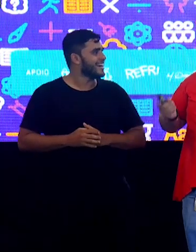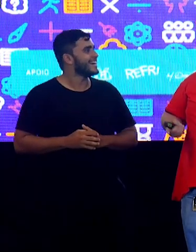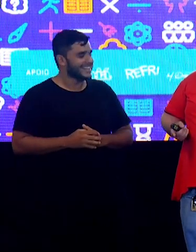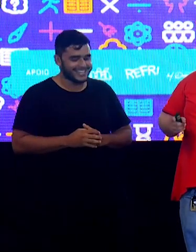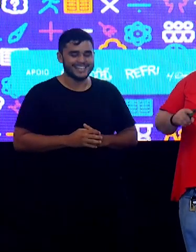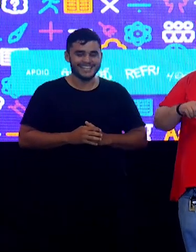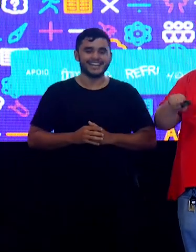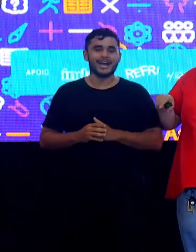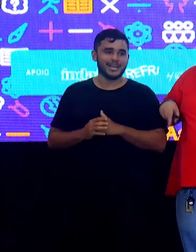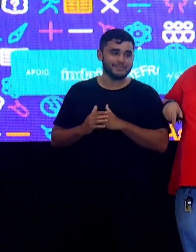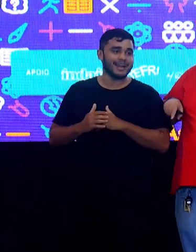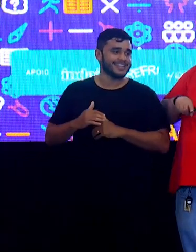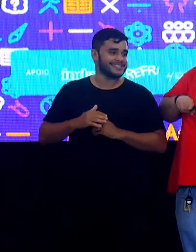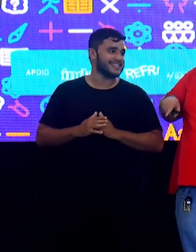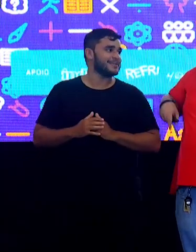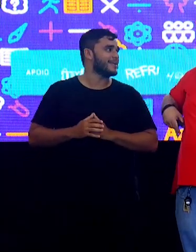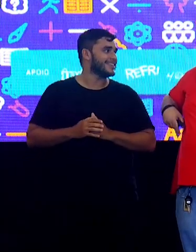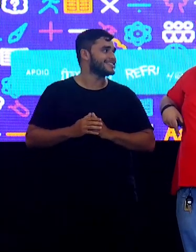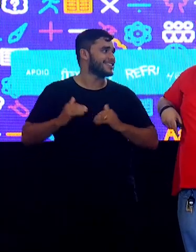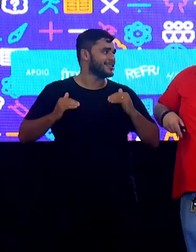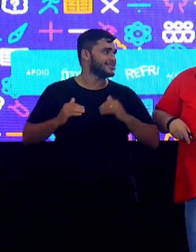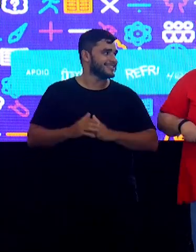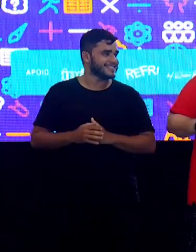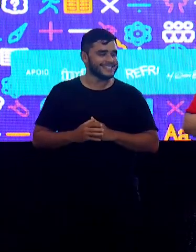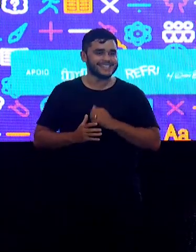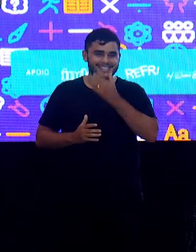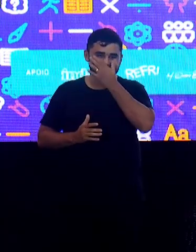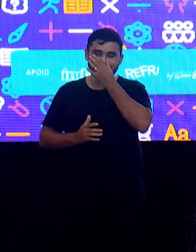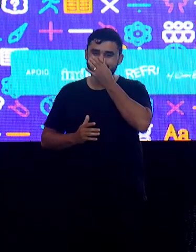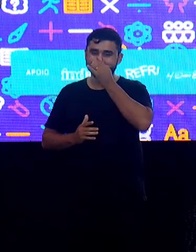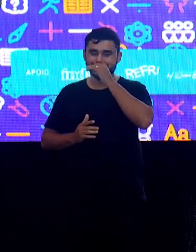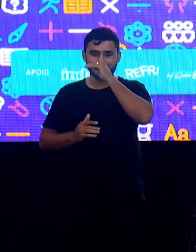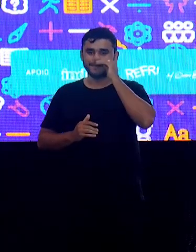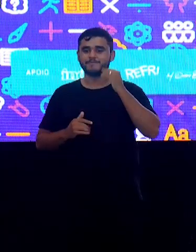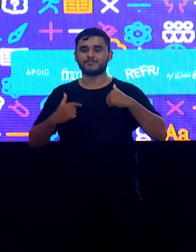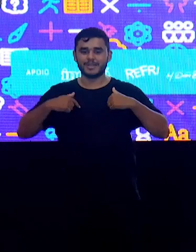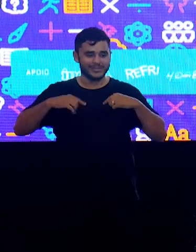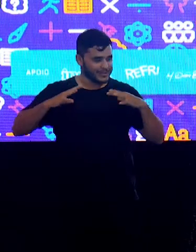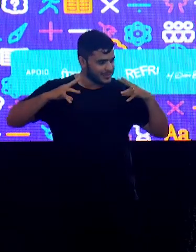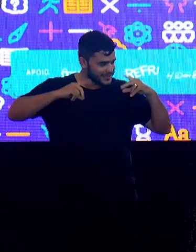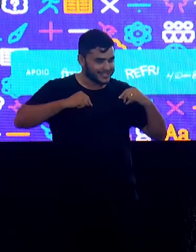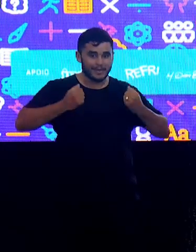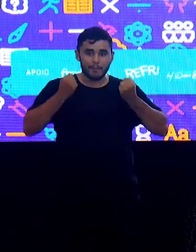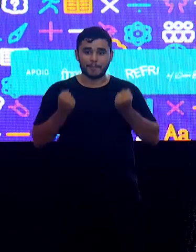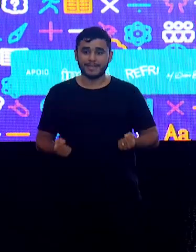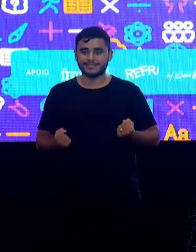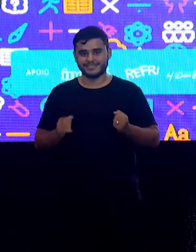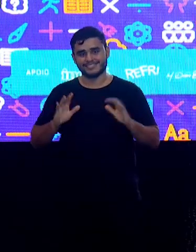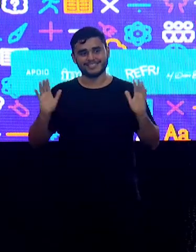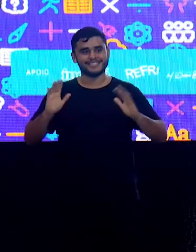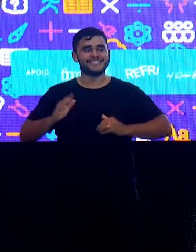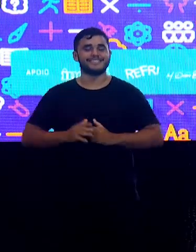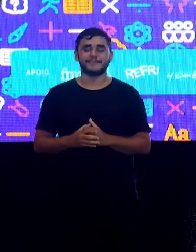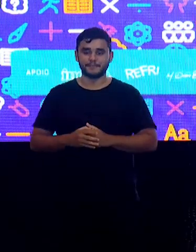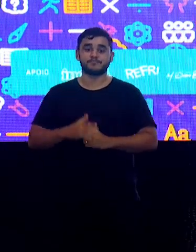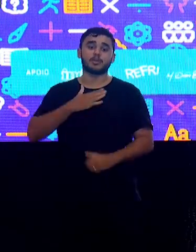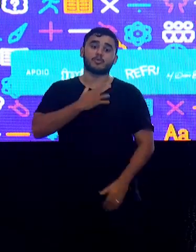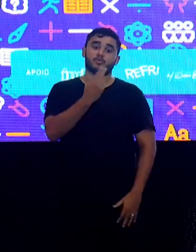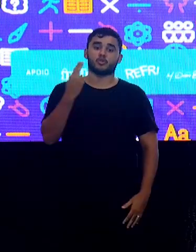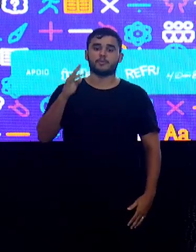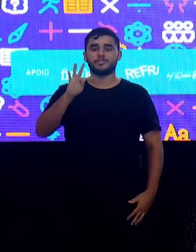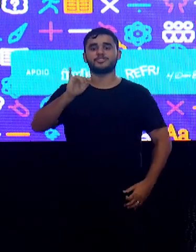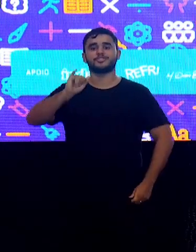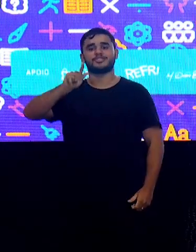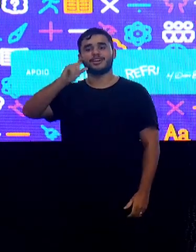tá distorcendo o universo em torno da gente. Vamos lá. Bom, para quem não me conhece ainda, professor Tiago Cavalcante,